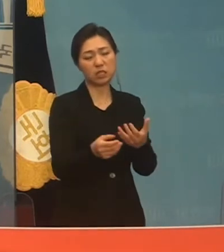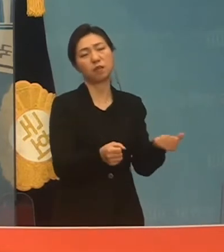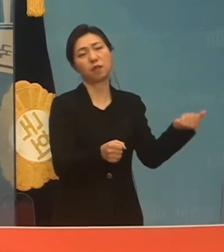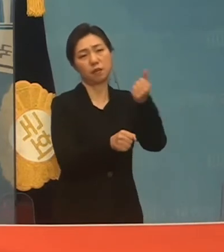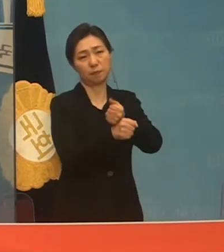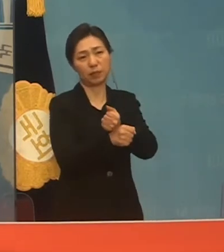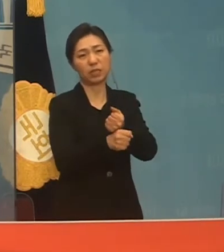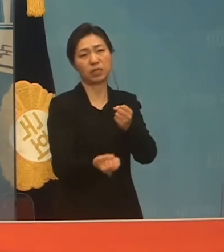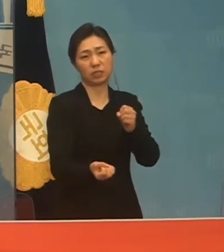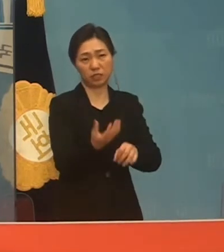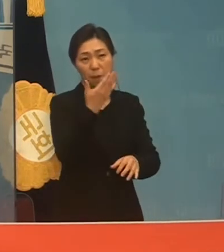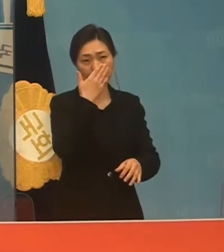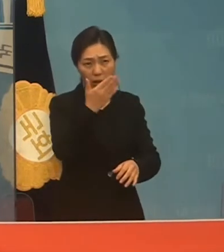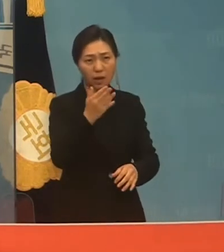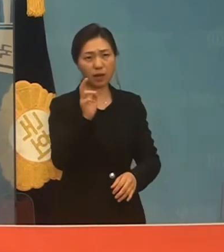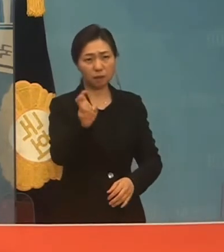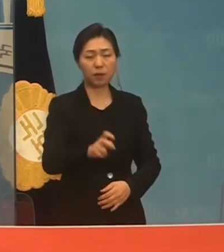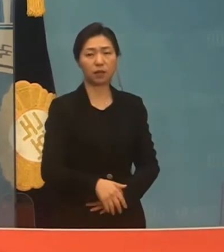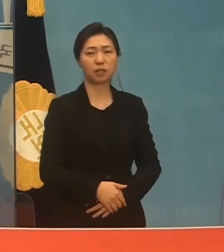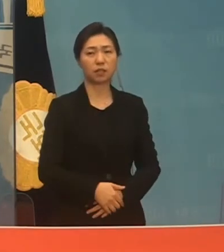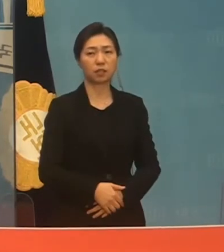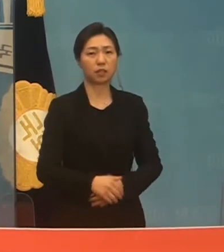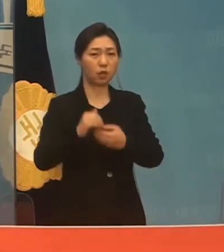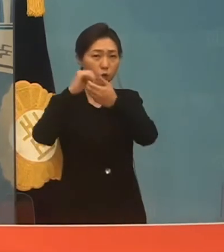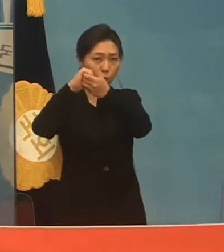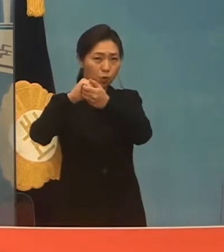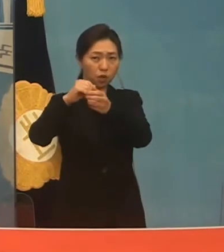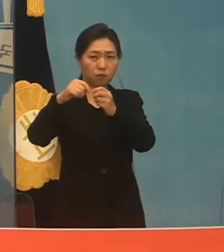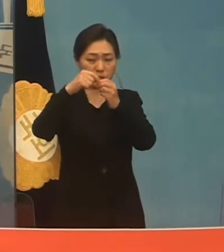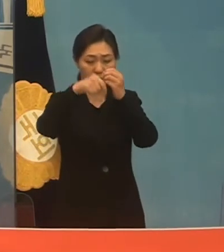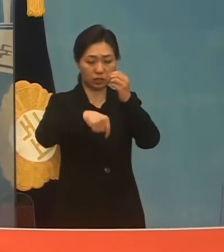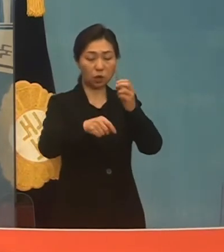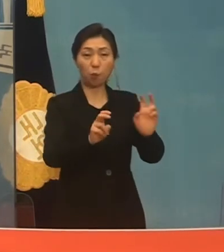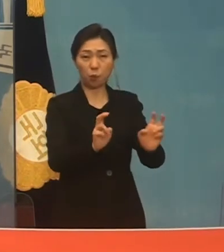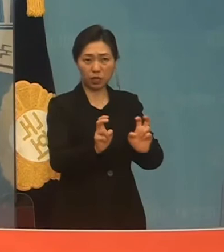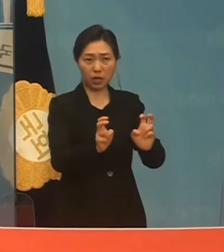그때 농협과 농협의 자회사